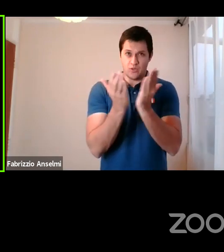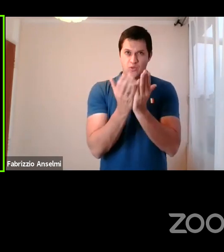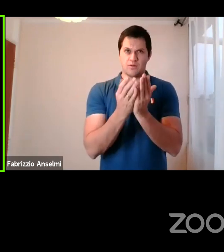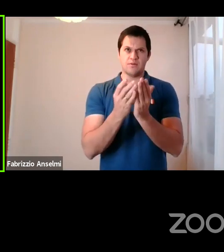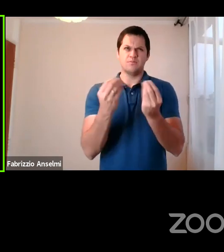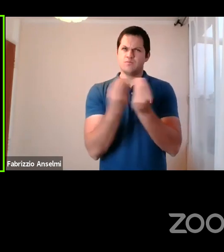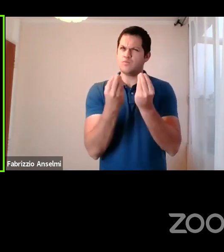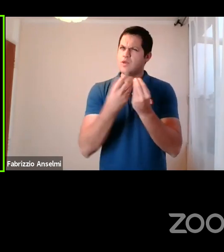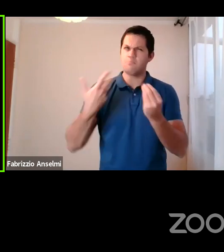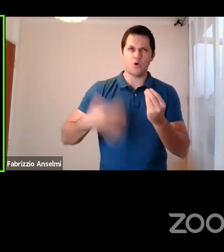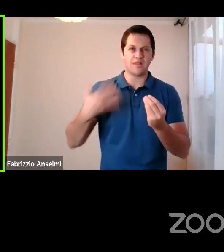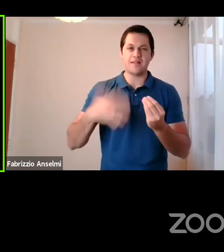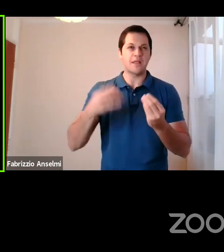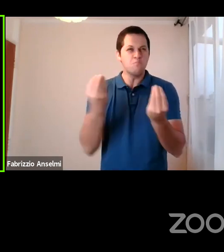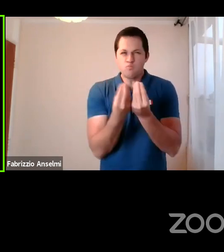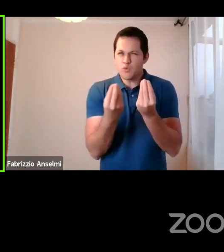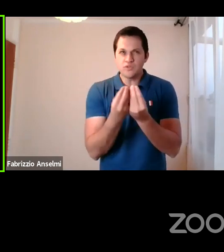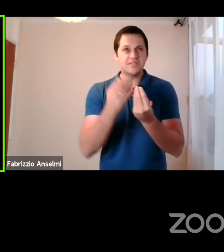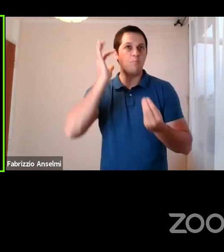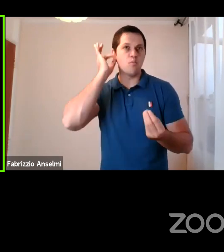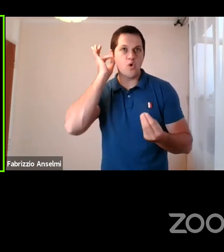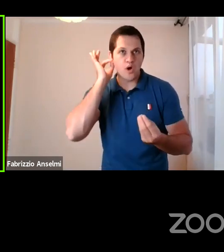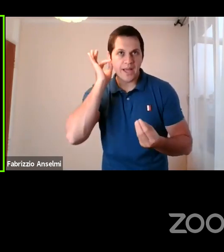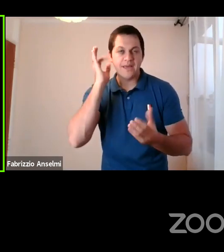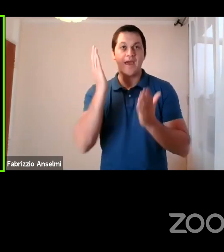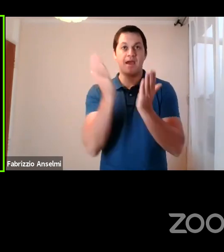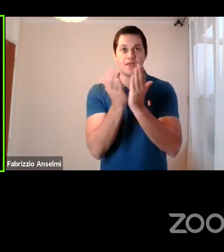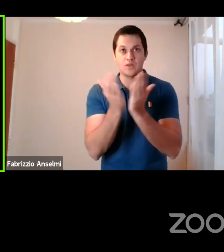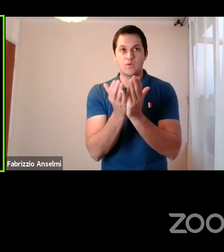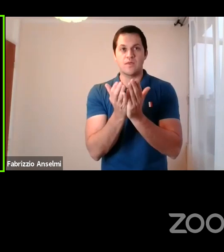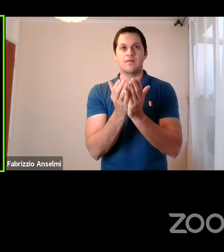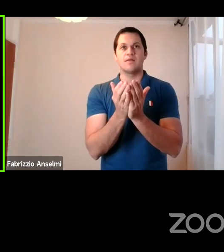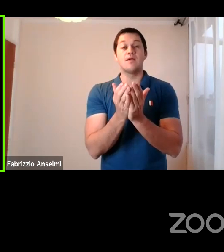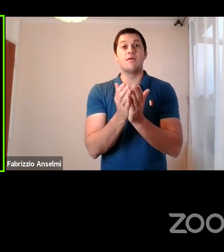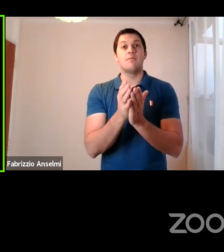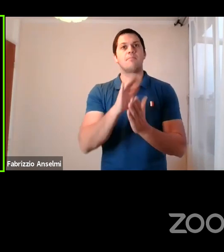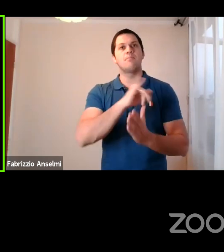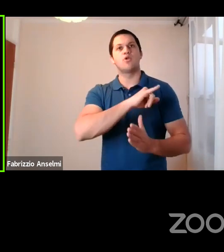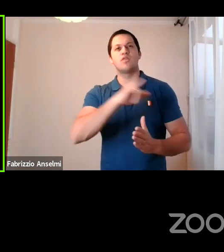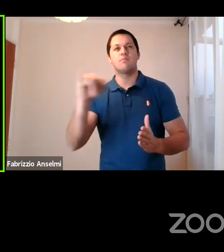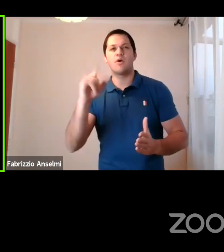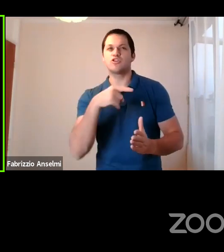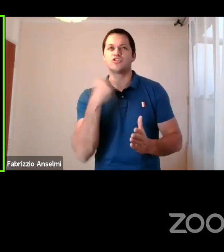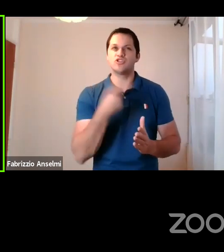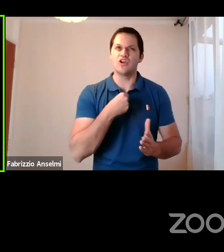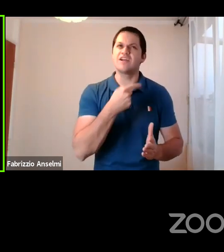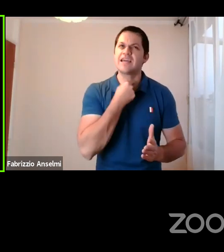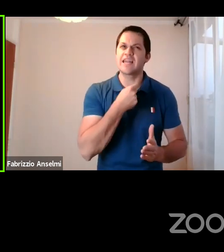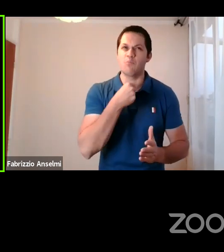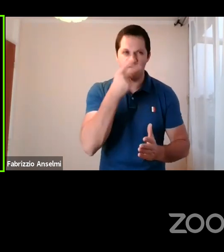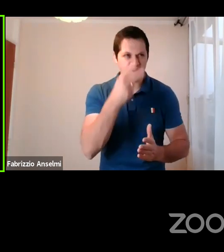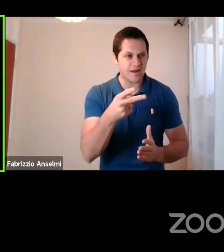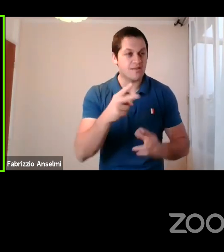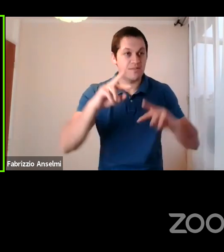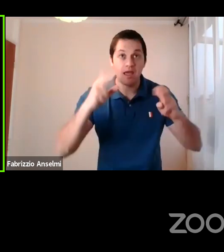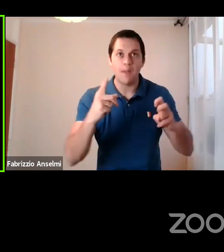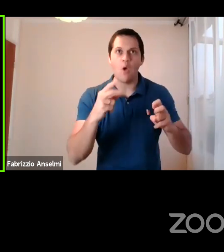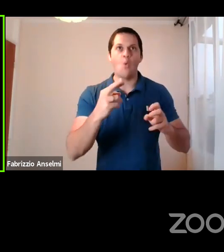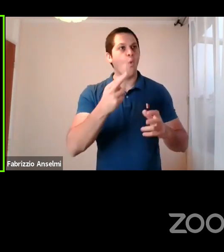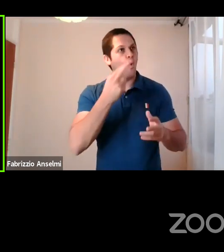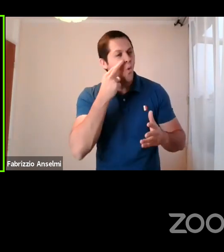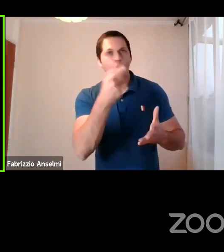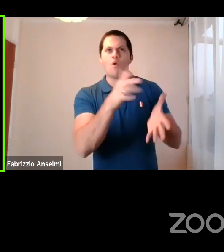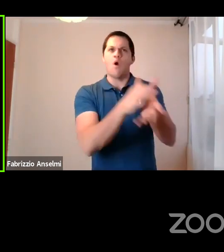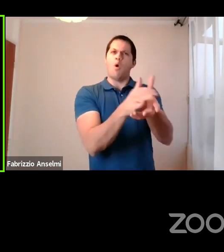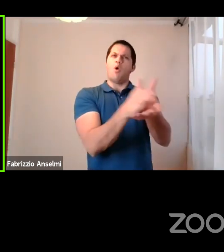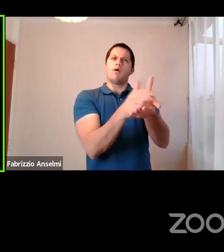participación femenina. No obstante, cuando vamos a los espacios de reconocimiento y espacios de poder o de toma de